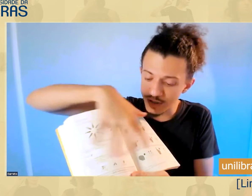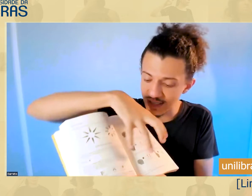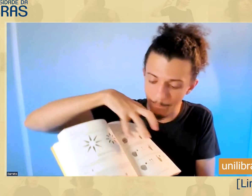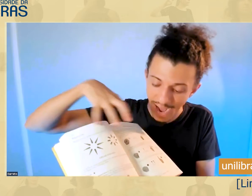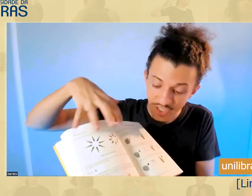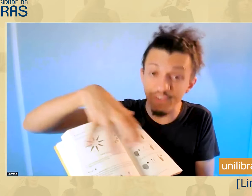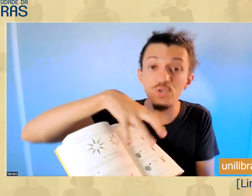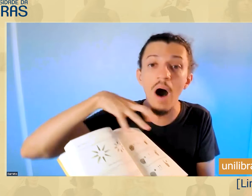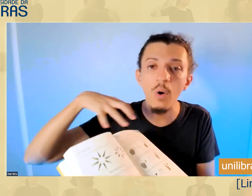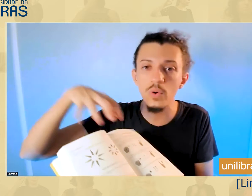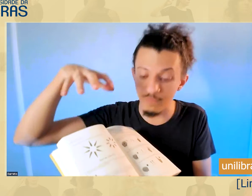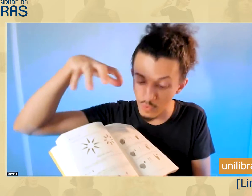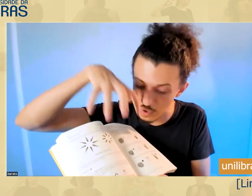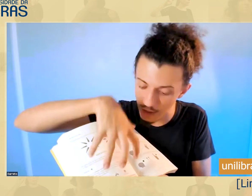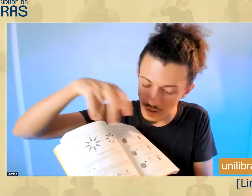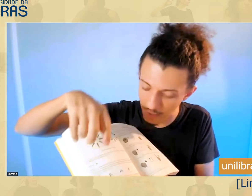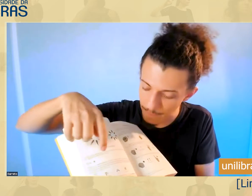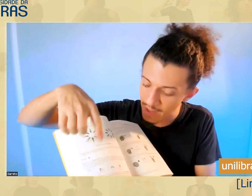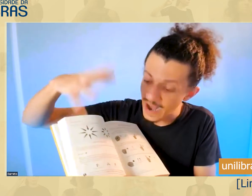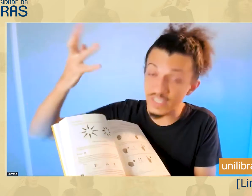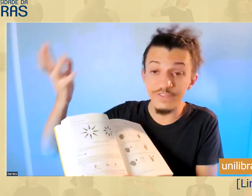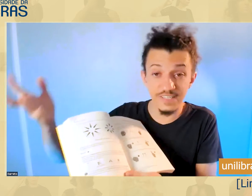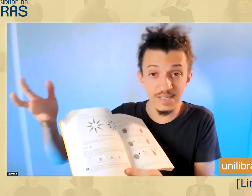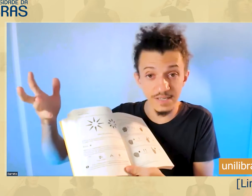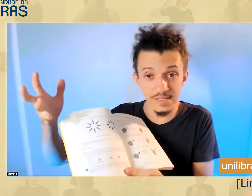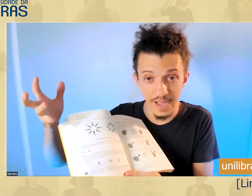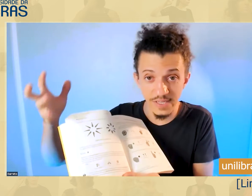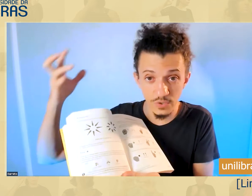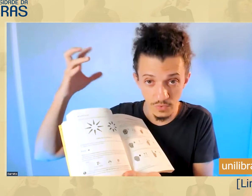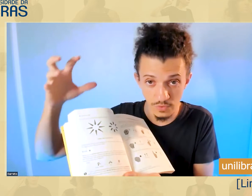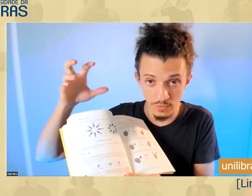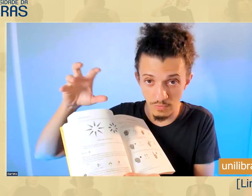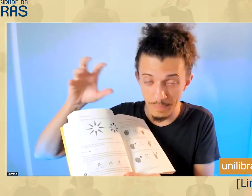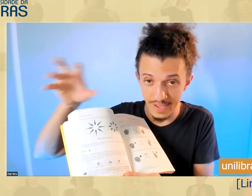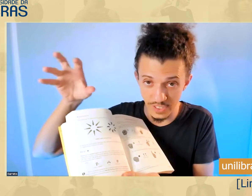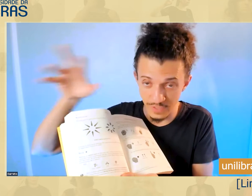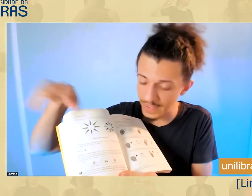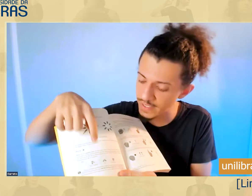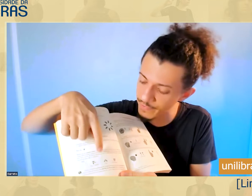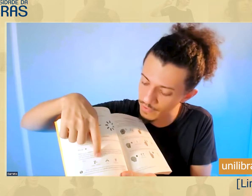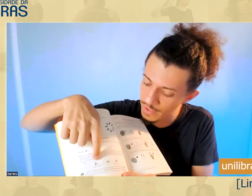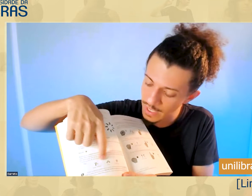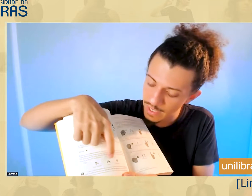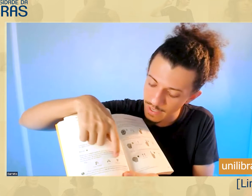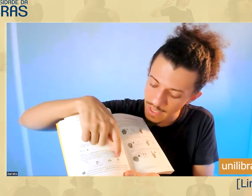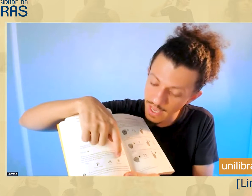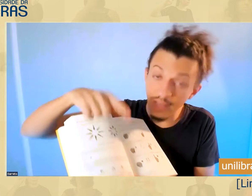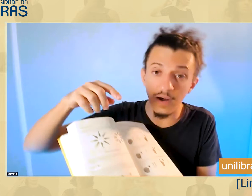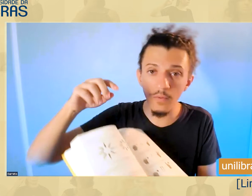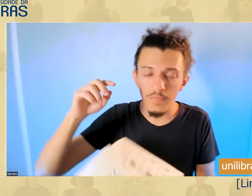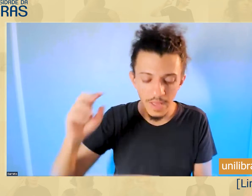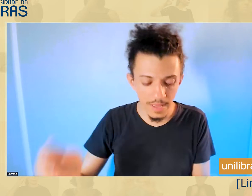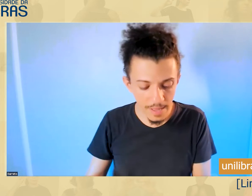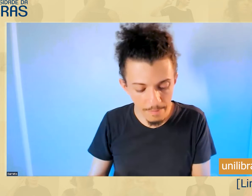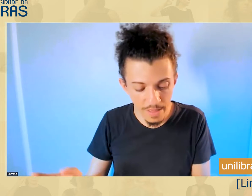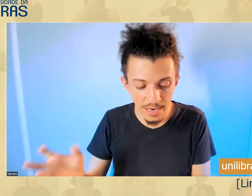fez toda essa parte visual do livro colocando aqui. A gente fez a escrita de sinais num aplicativo específico, e